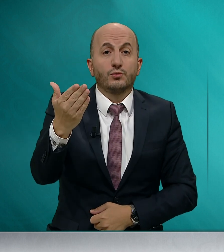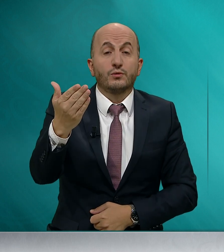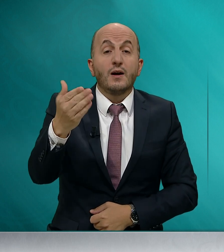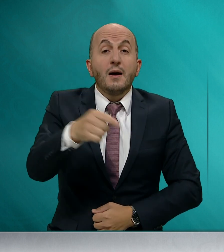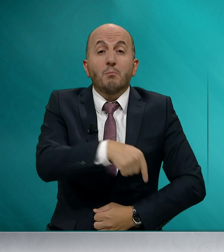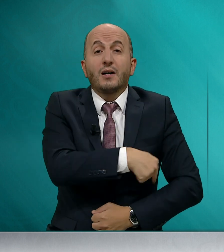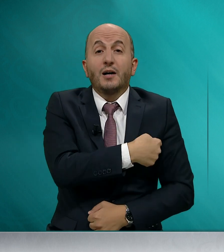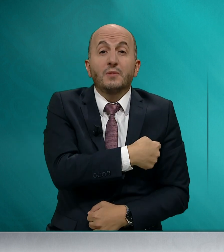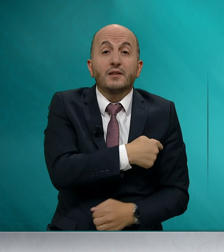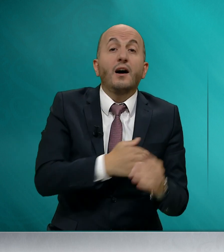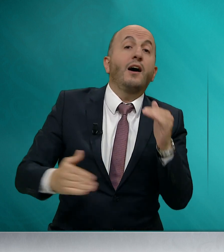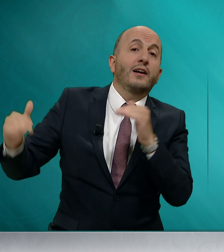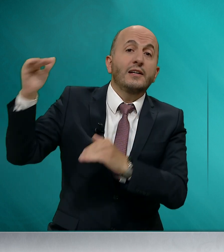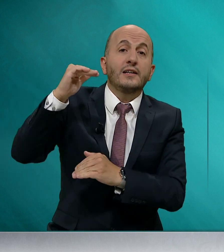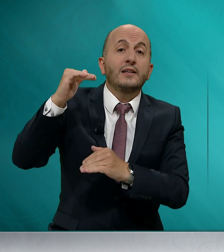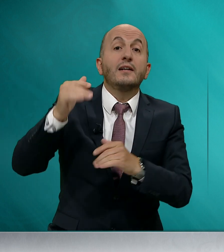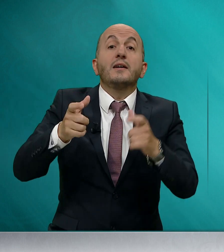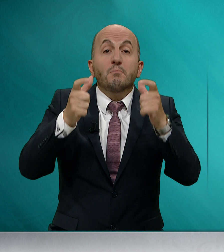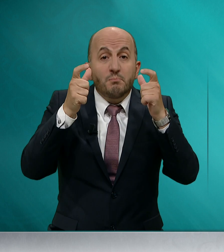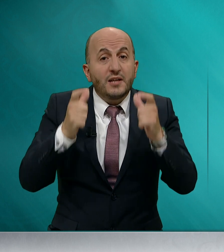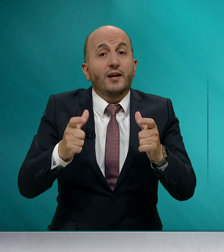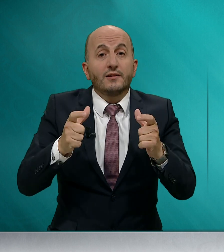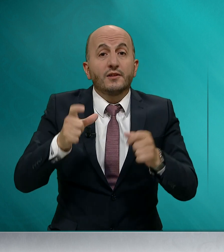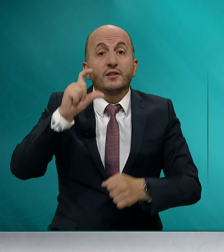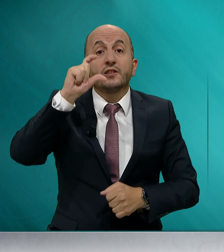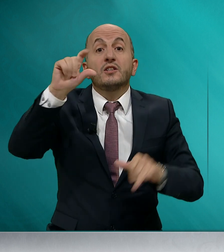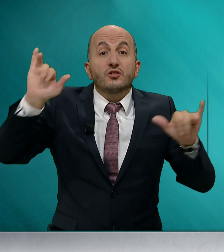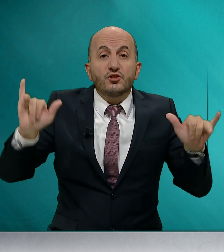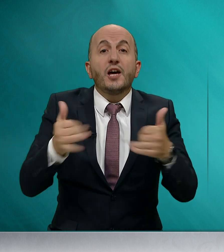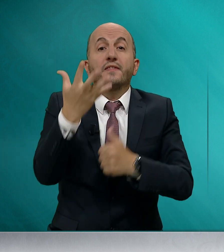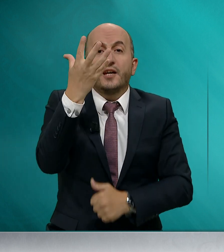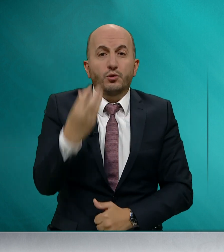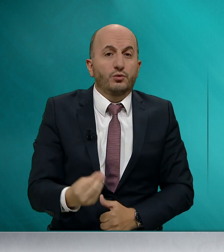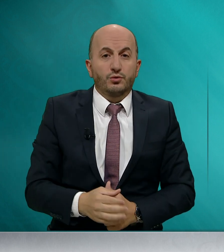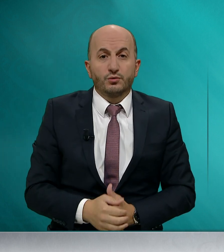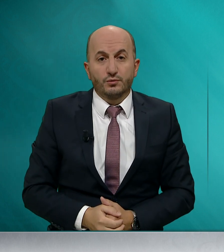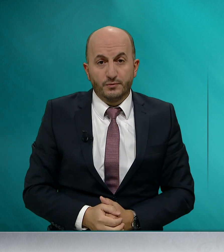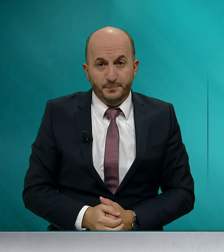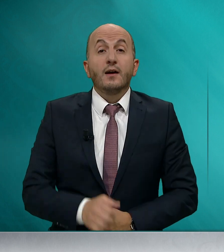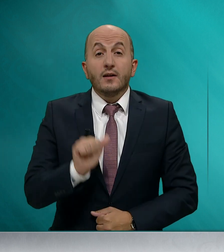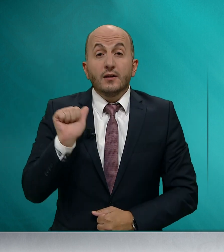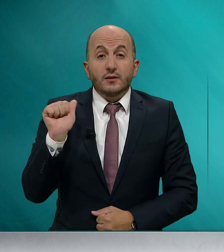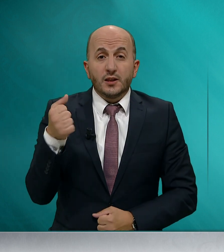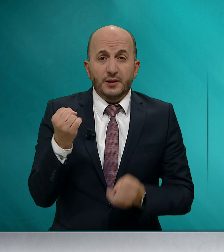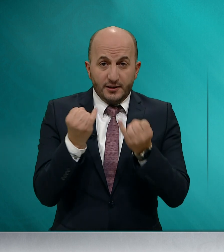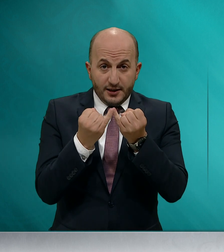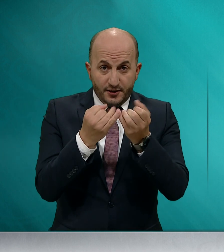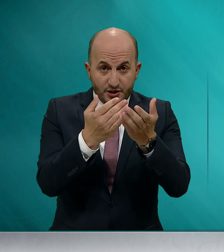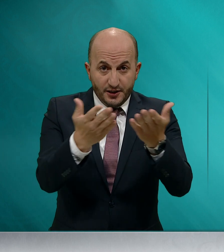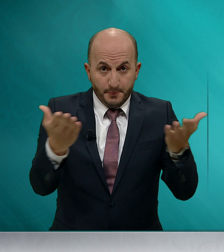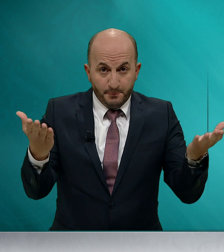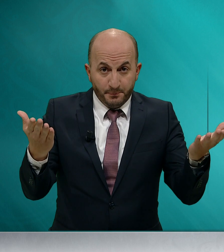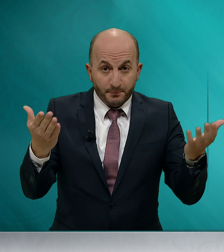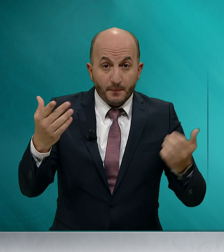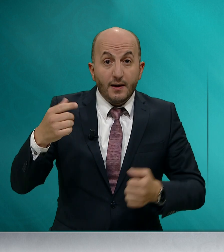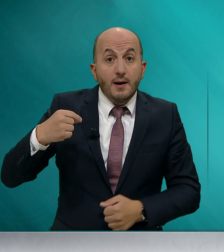olsun. Makamları âli, mekanları cennet olsun. Kıymetli